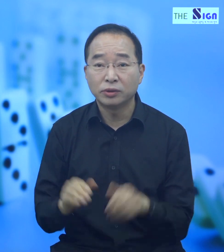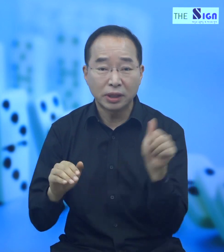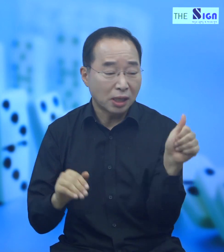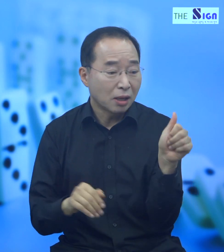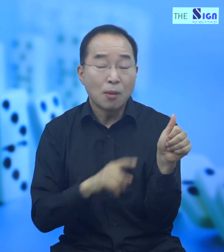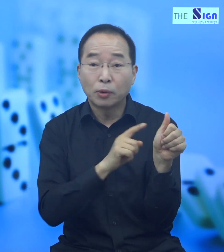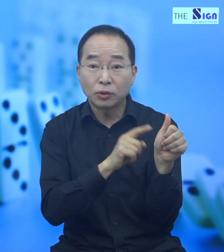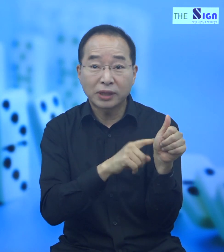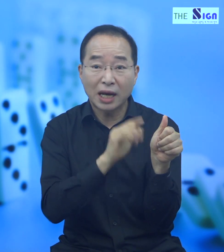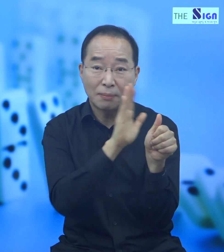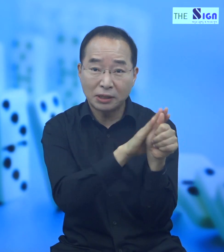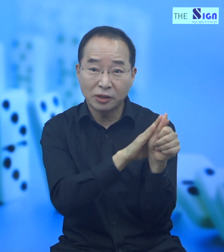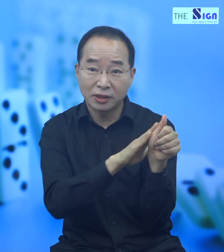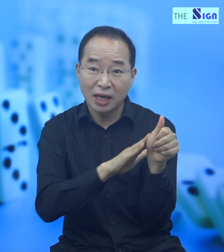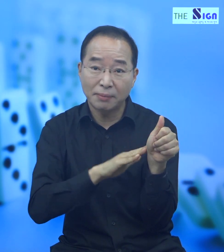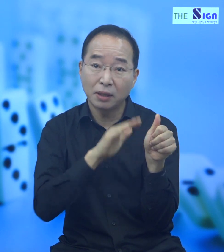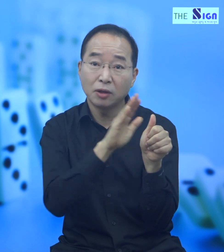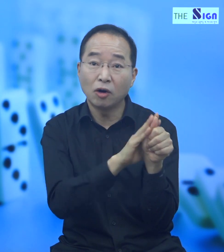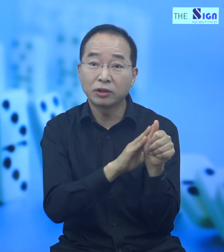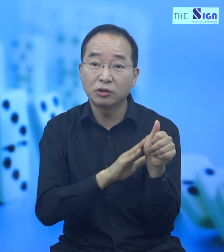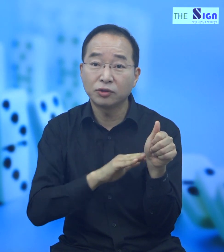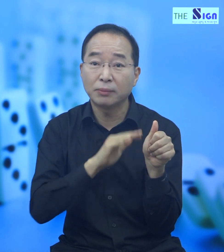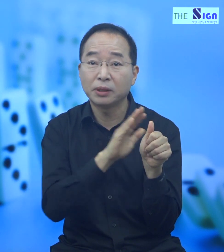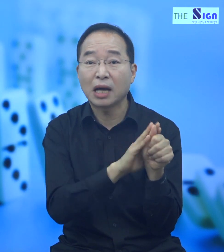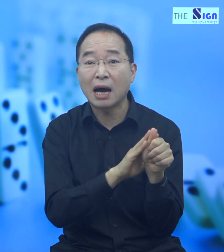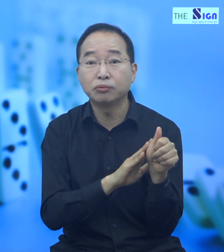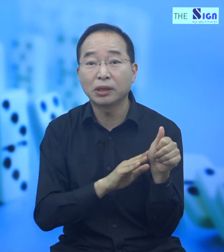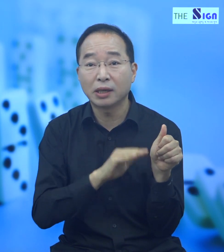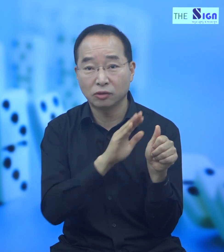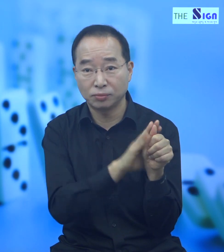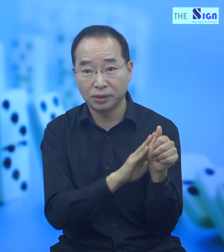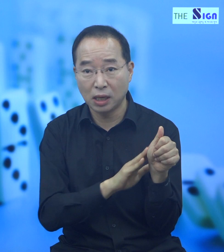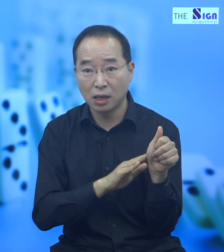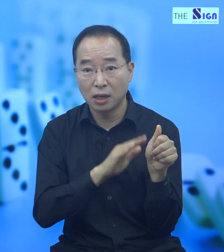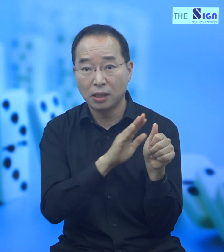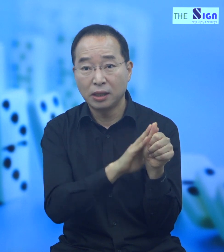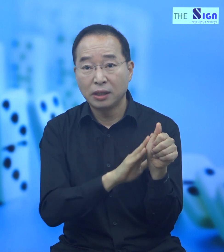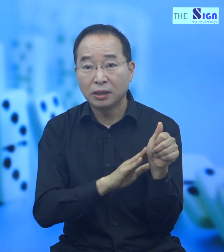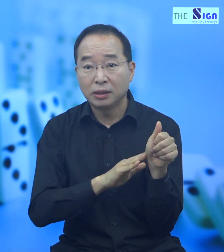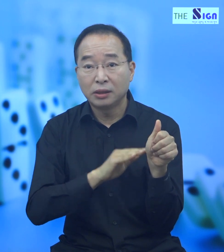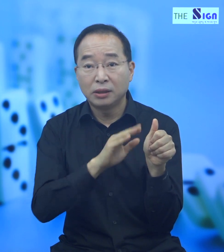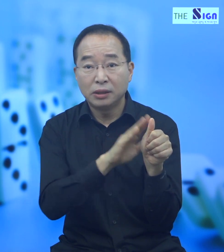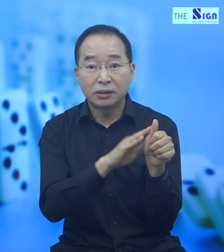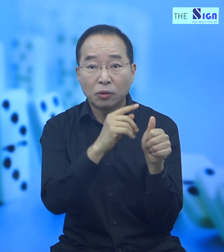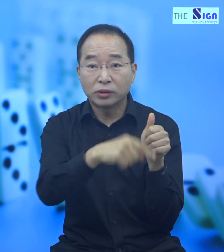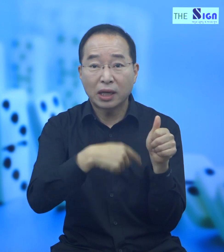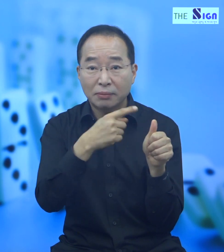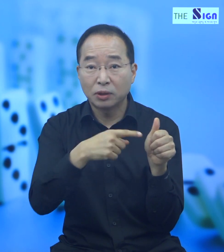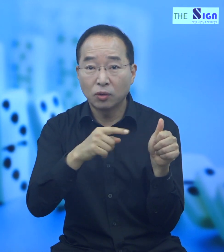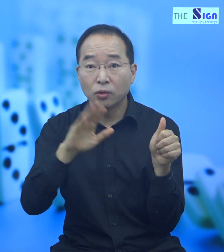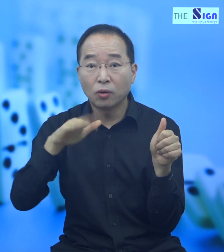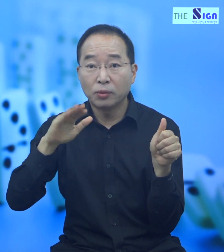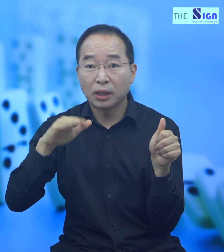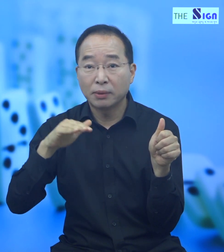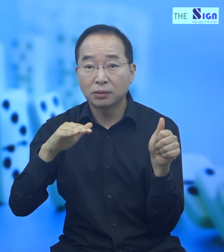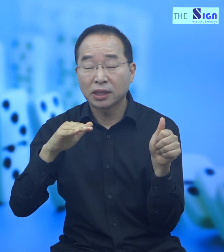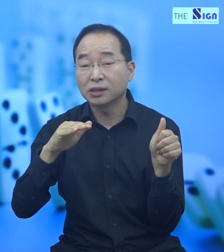우리가 보통 사람에서 이렇게 하면 어떤 뜻을 하면 이건 아부하다로 씁니다. 이때 이건 사람이고 이건 뭐냐면 사실은